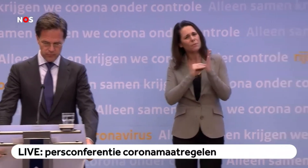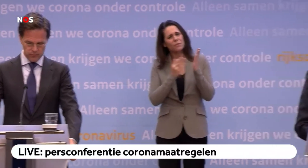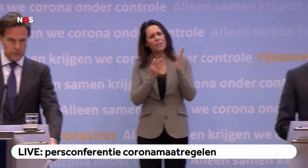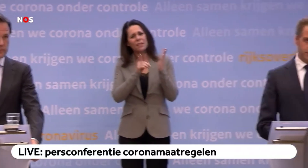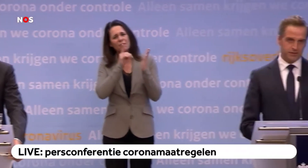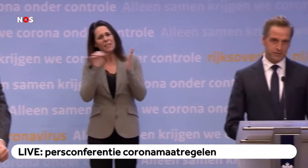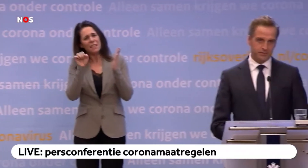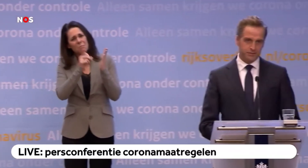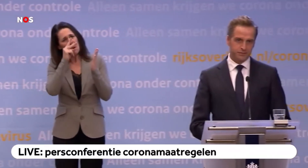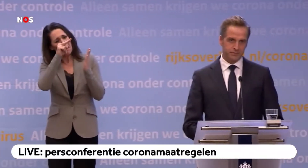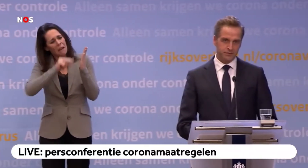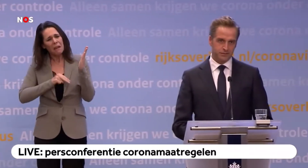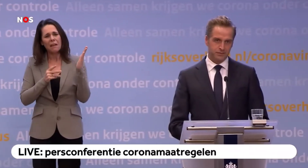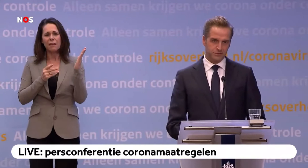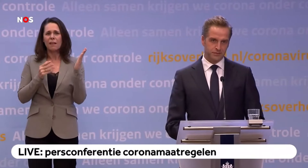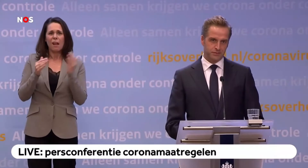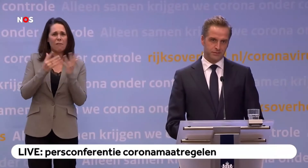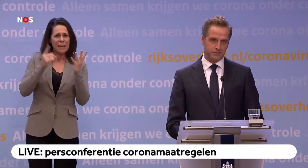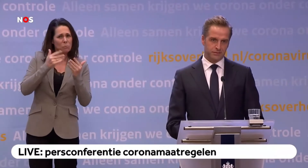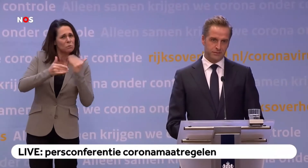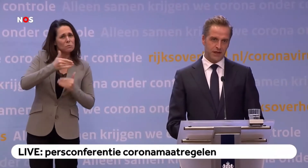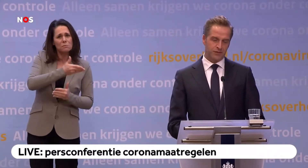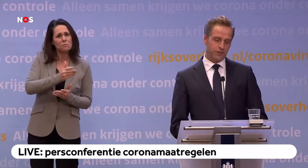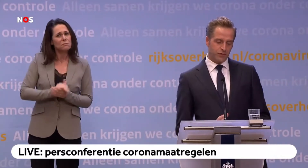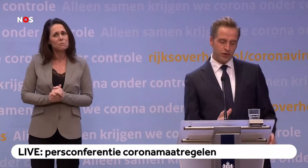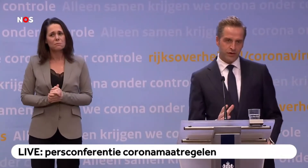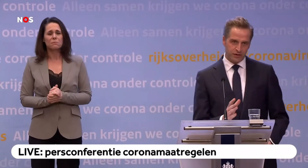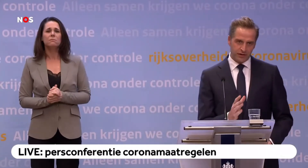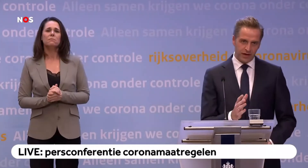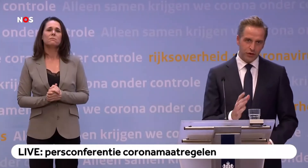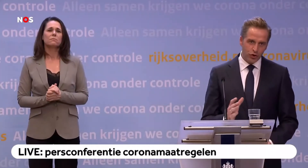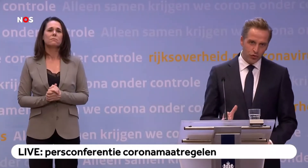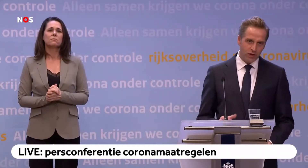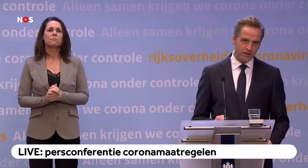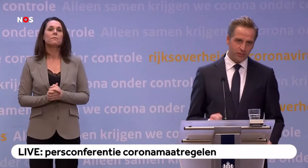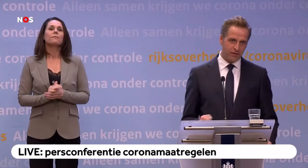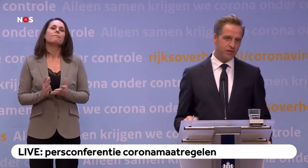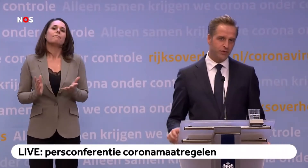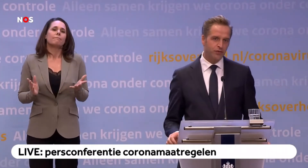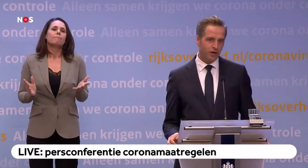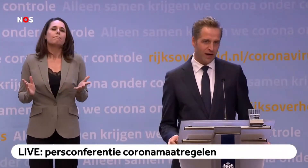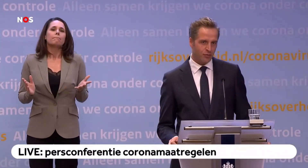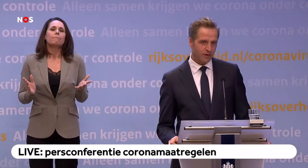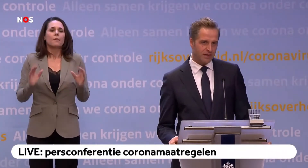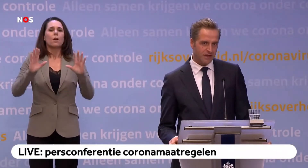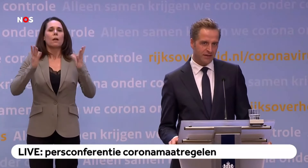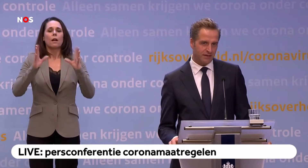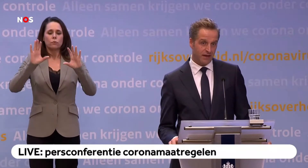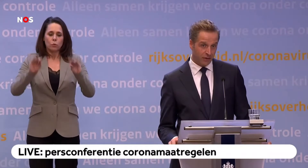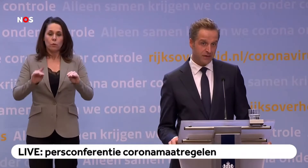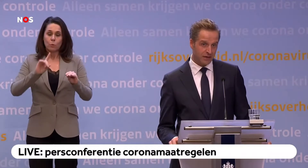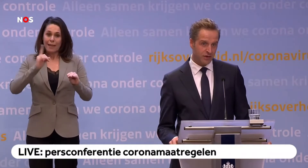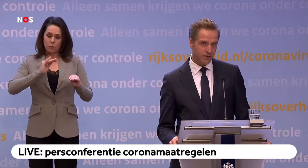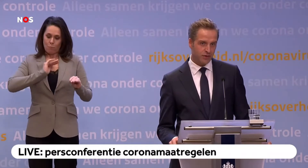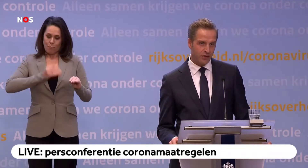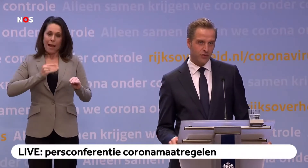allemaal in meekijken en op wanneer moet dit allemaal gaan gebeuren? Ja, we zullen dit alleen kunnen doen als de privacy voldoende gewaarborgd is. Laat dat